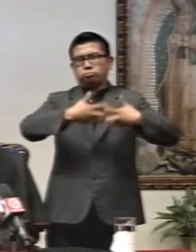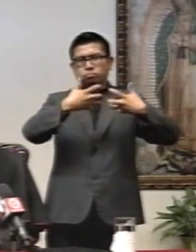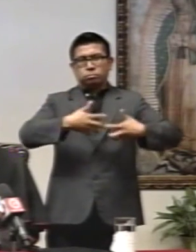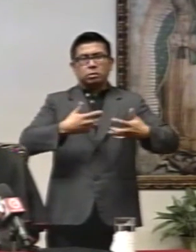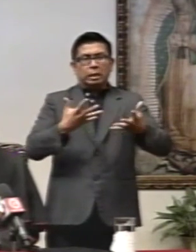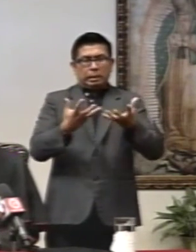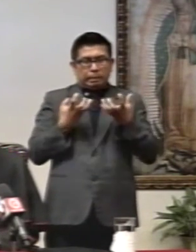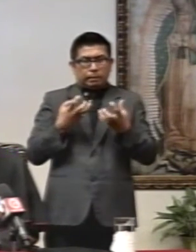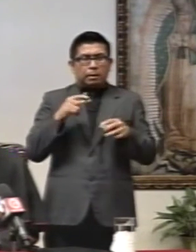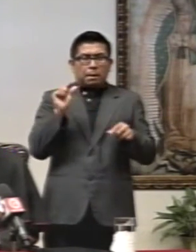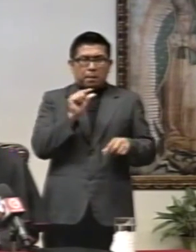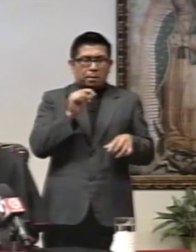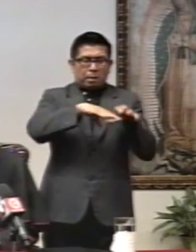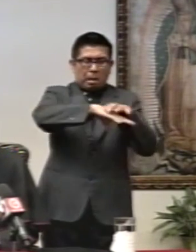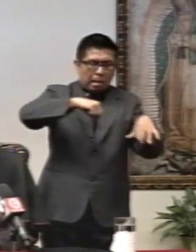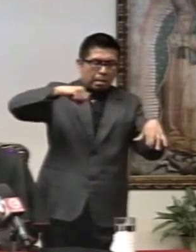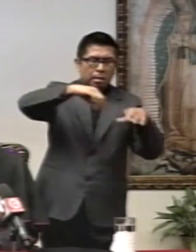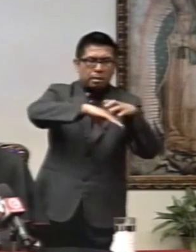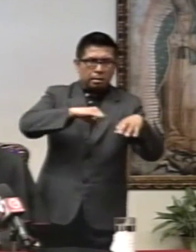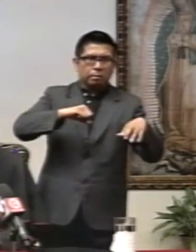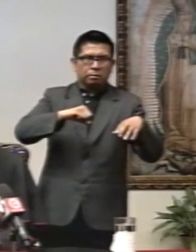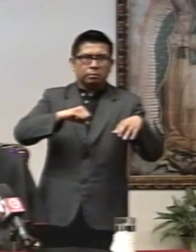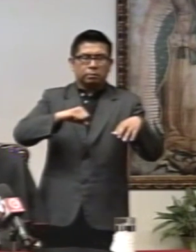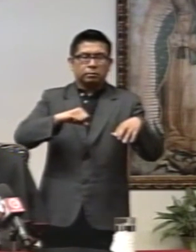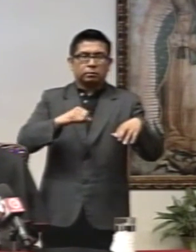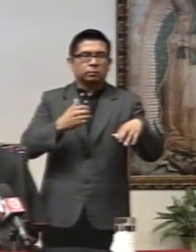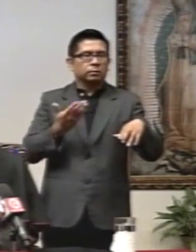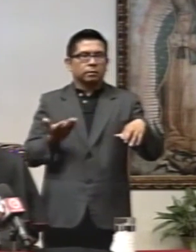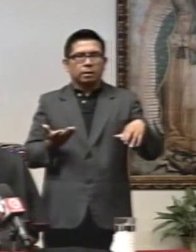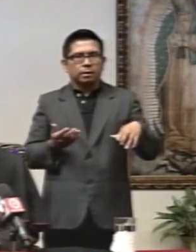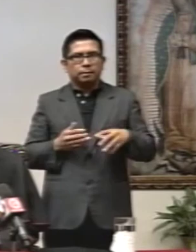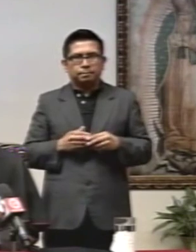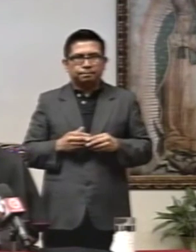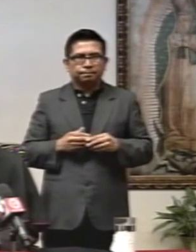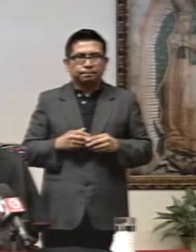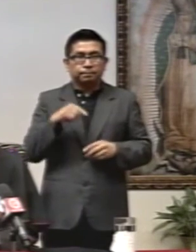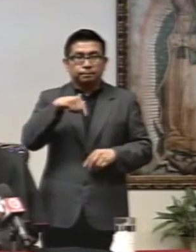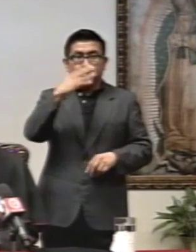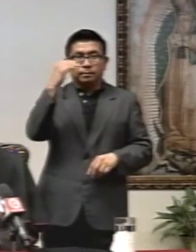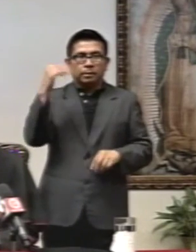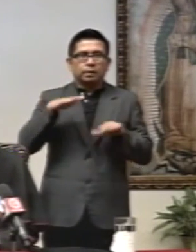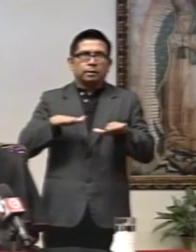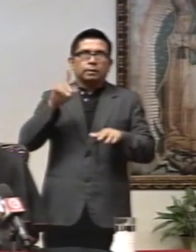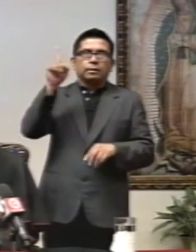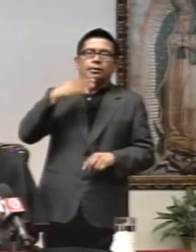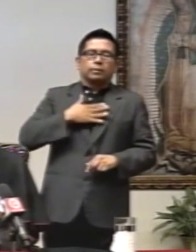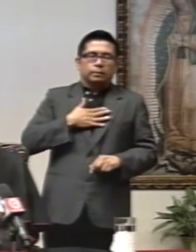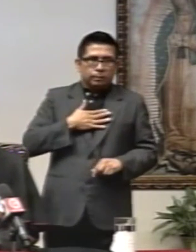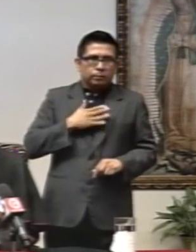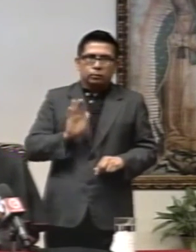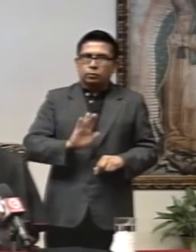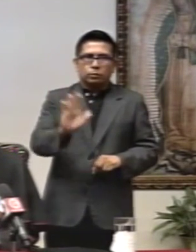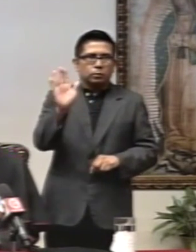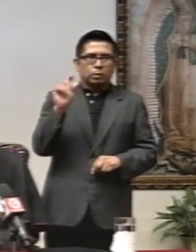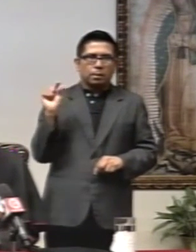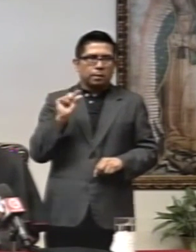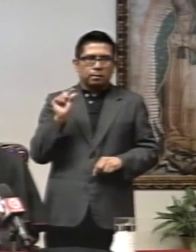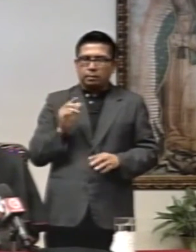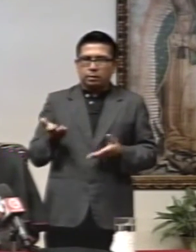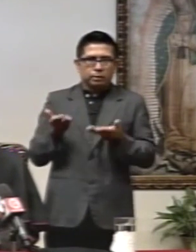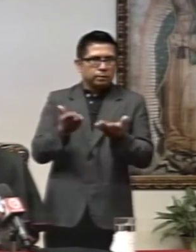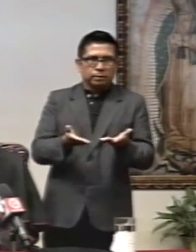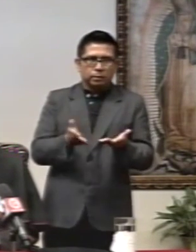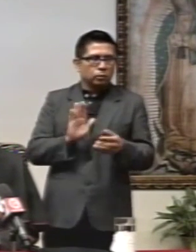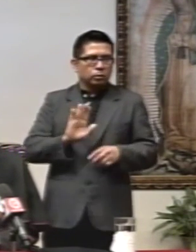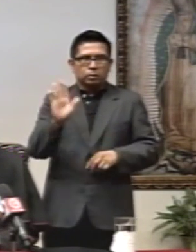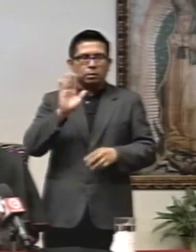al país por el tema de la minería a cielo abierto y que el país, gracias a Dios, nunca les dio permiso